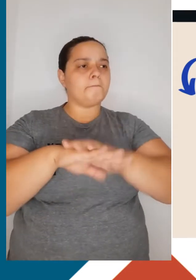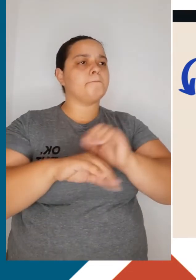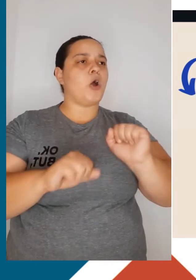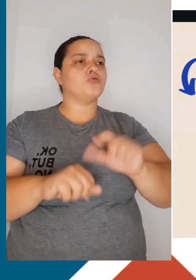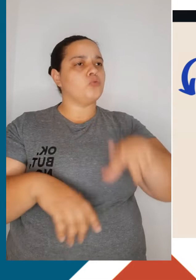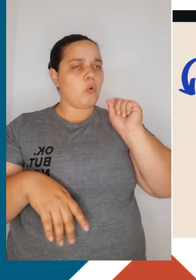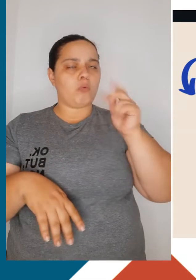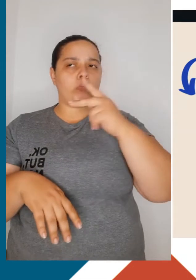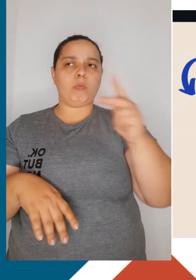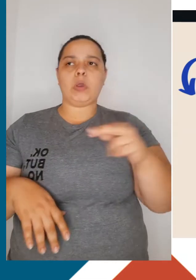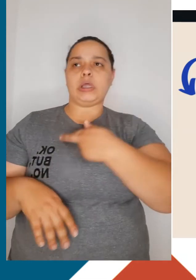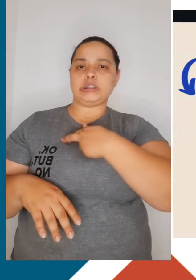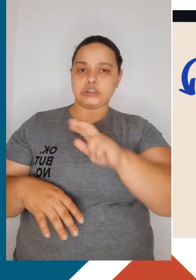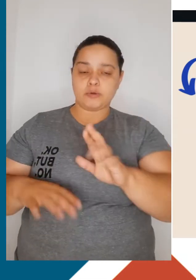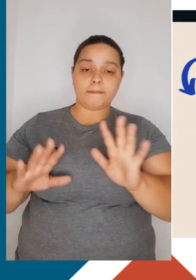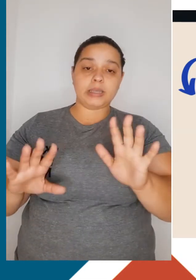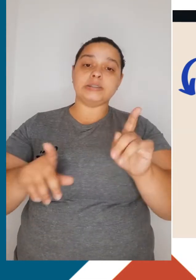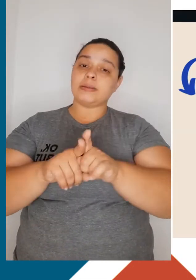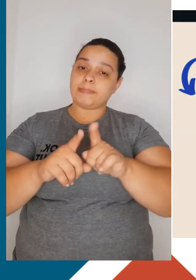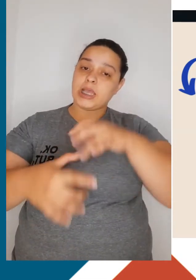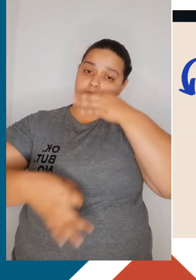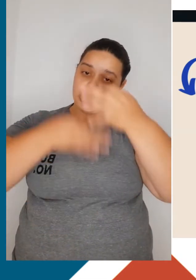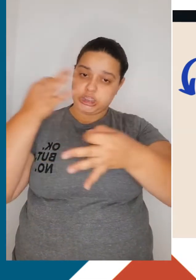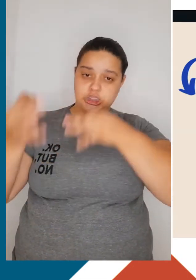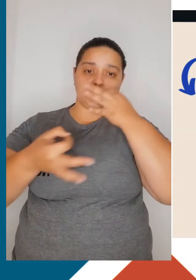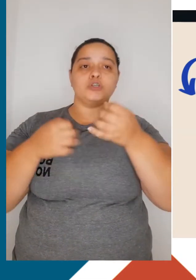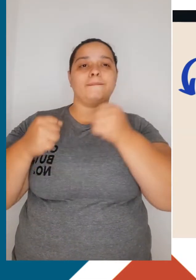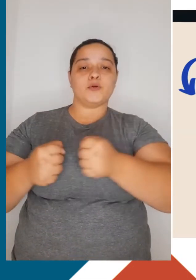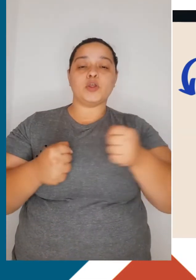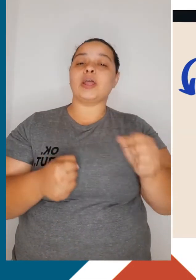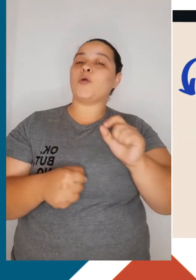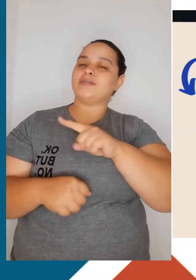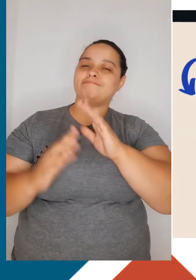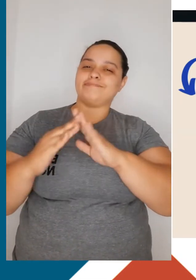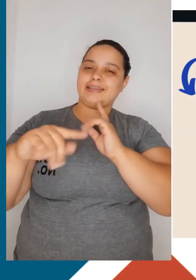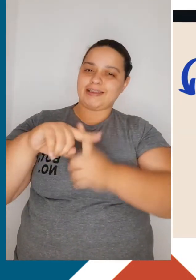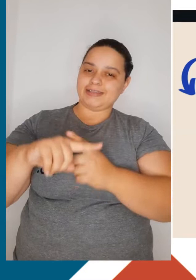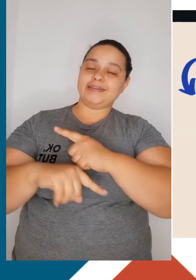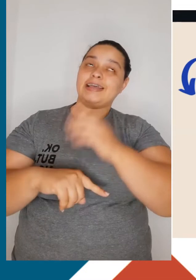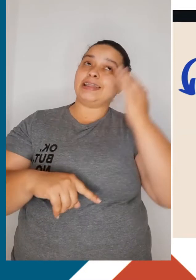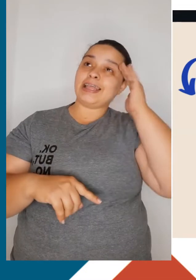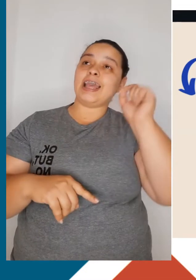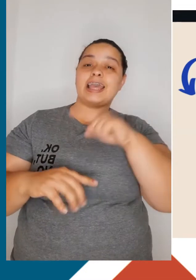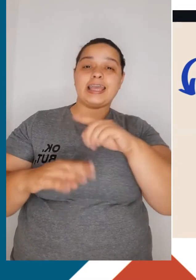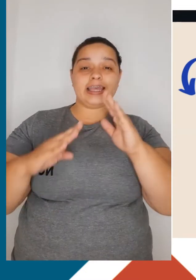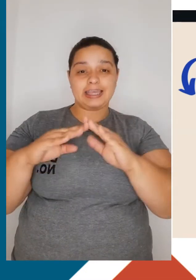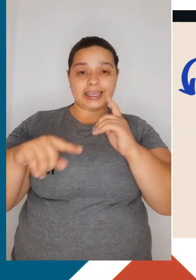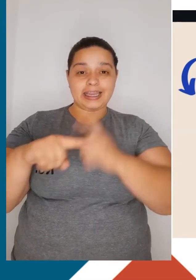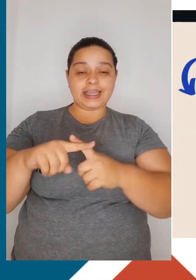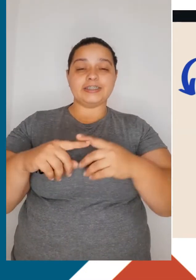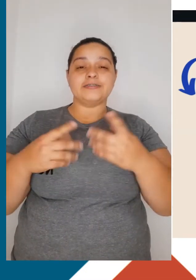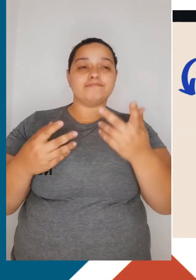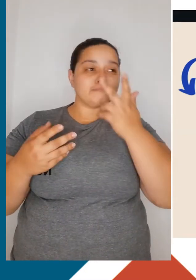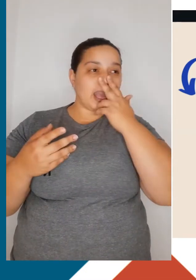sua religião, mas também eles vão fazer algumas críticas a esse poder das igrejas, entendendo que a igreja levava